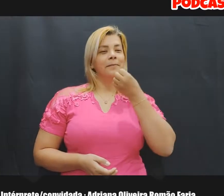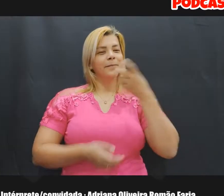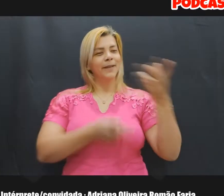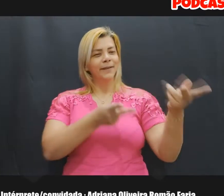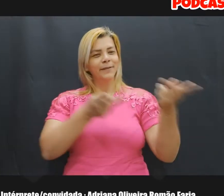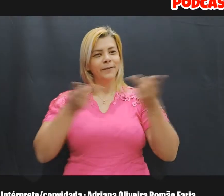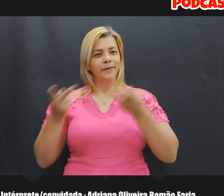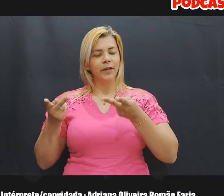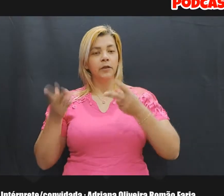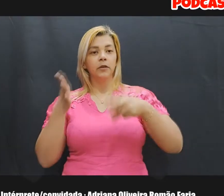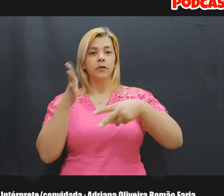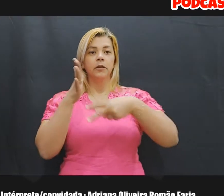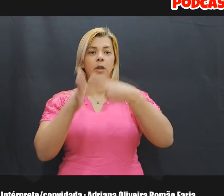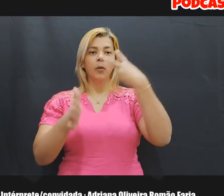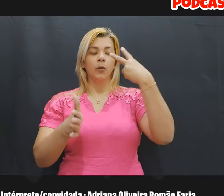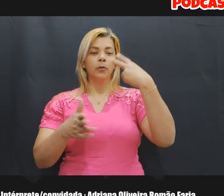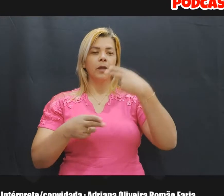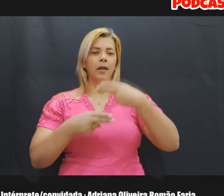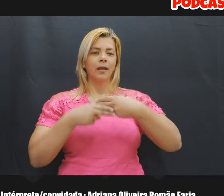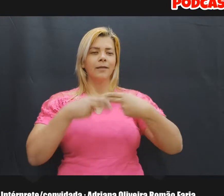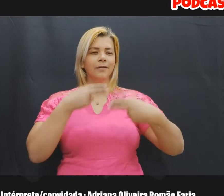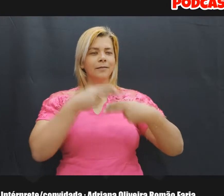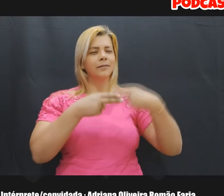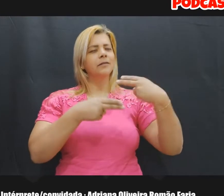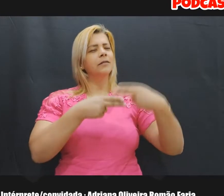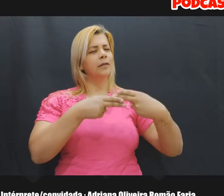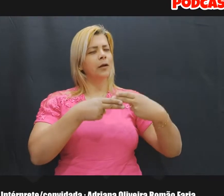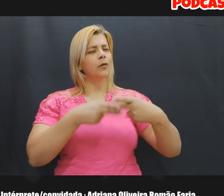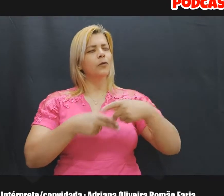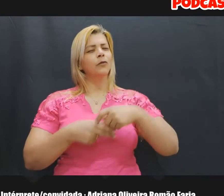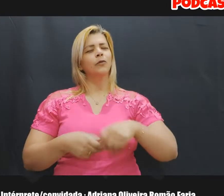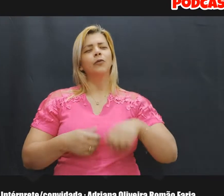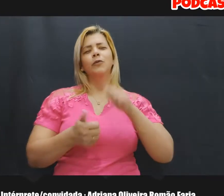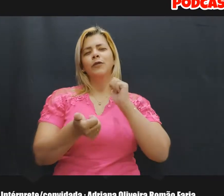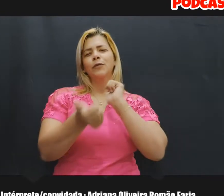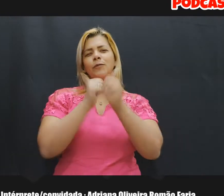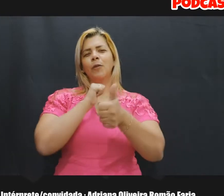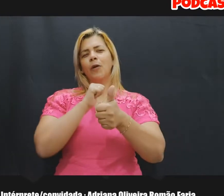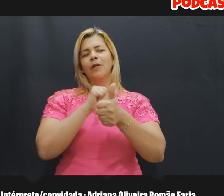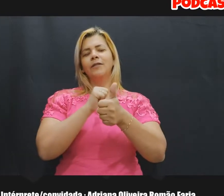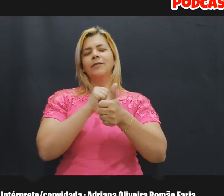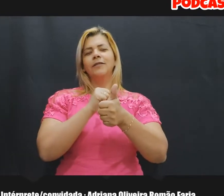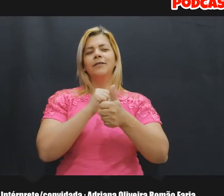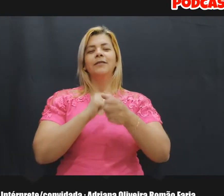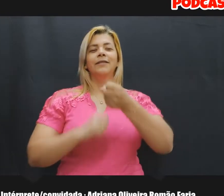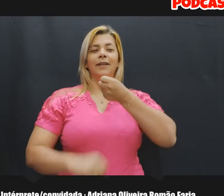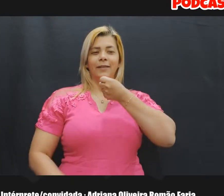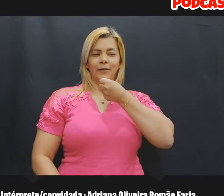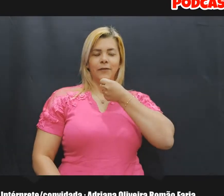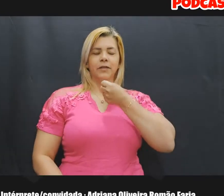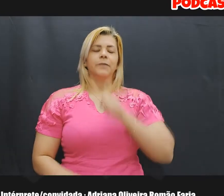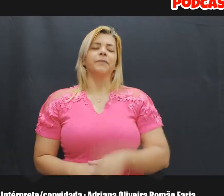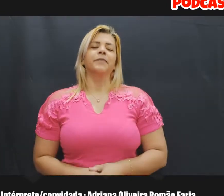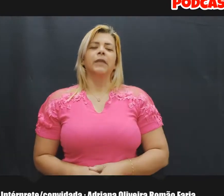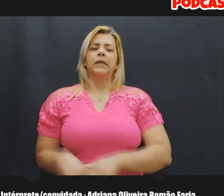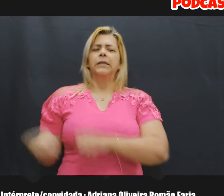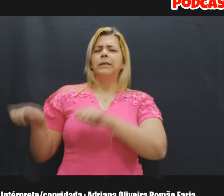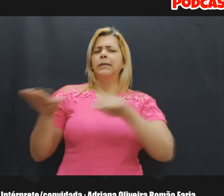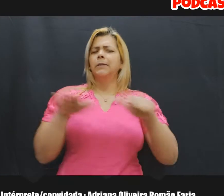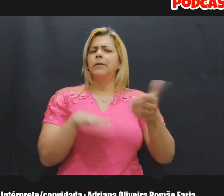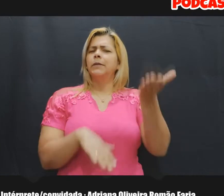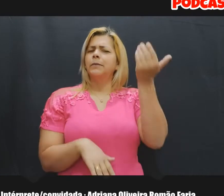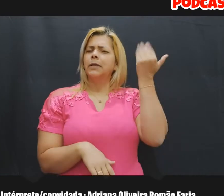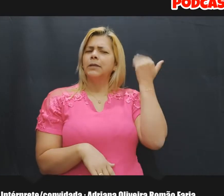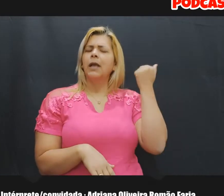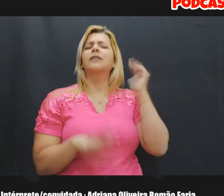bem-vindo ao segundo episódio do programa Esportes News Entrevista. Se você não pôde acompanhar, na semana passada